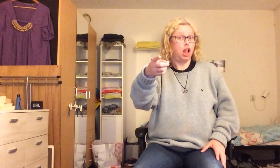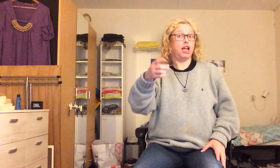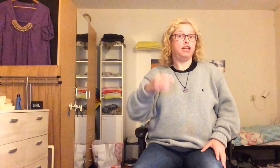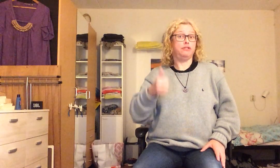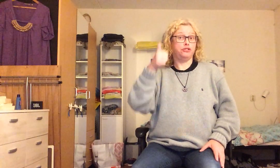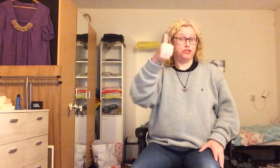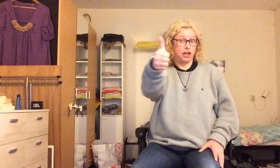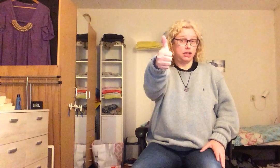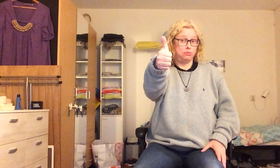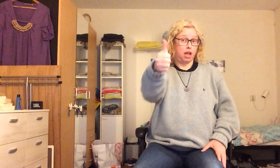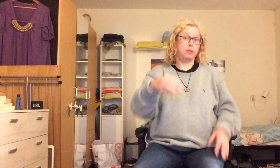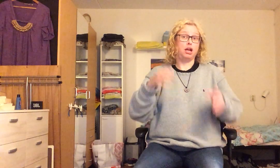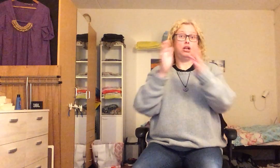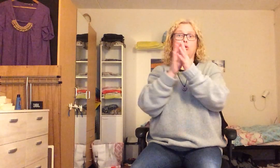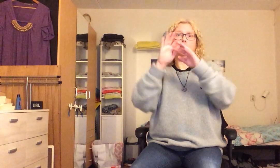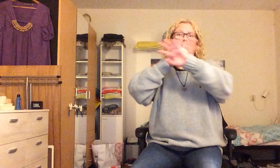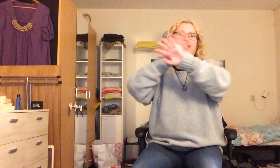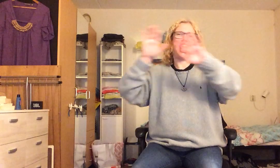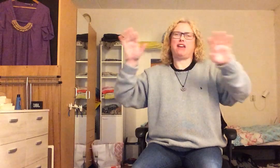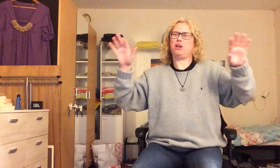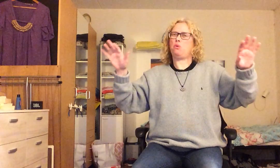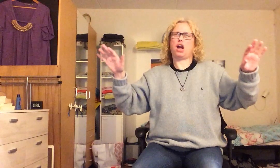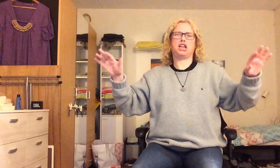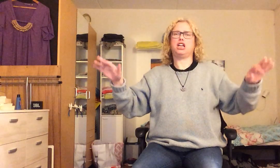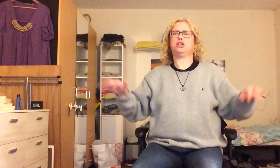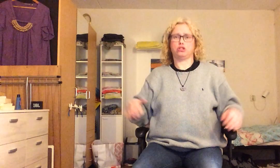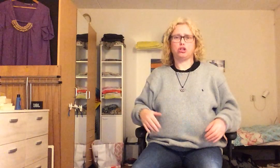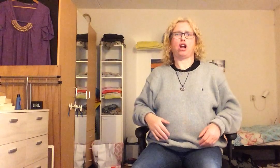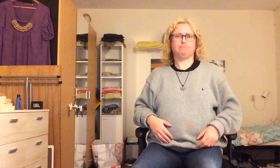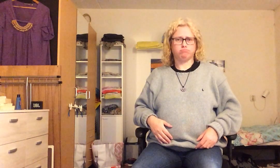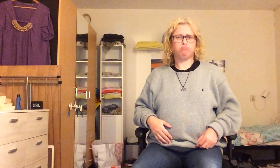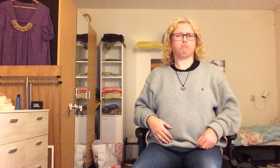it feels great sometimes to give everyone such a cold. Oh yeah,